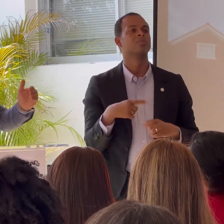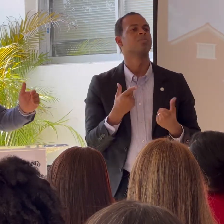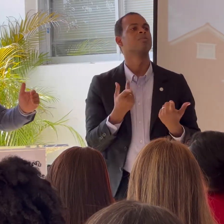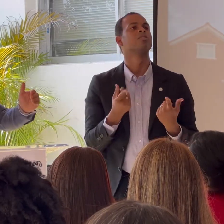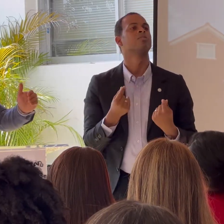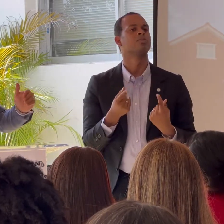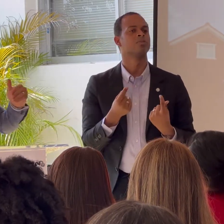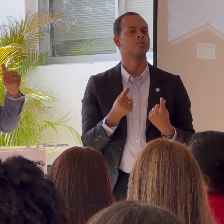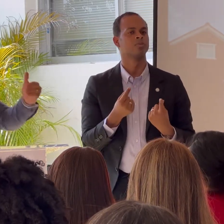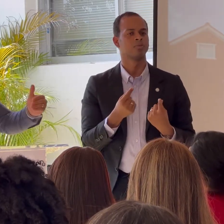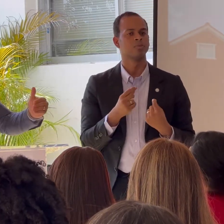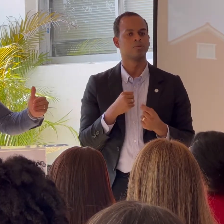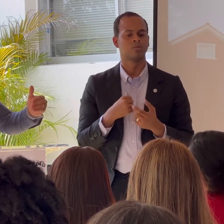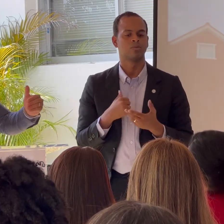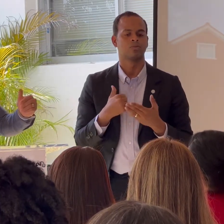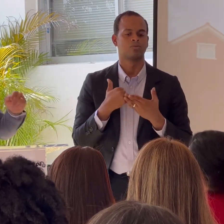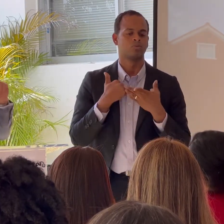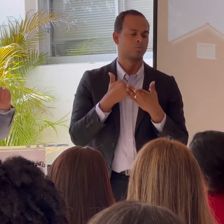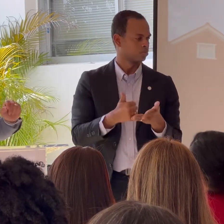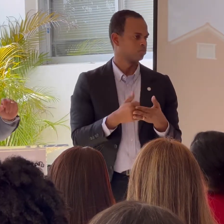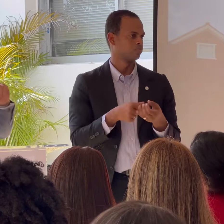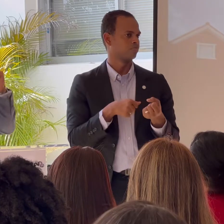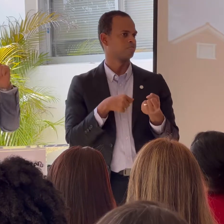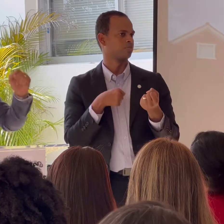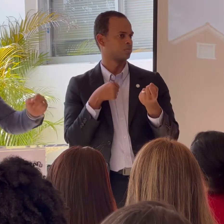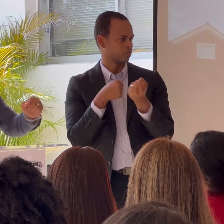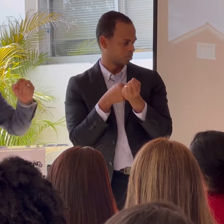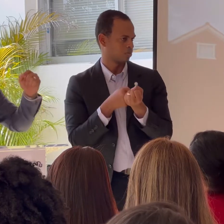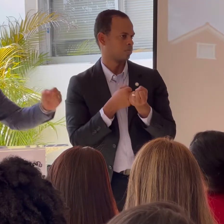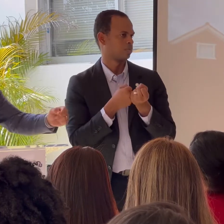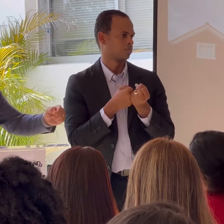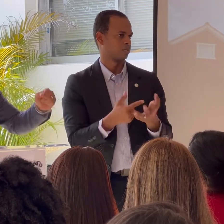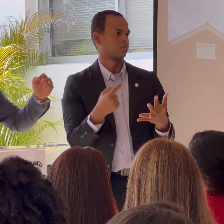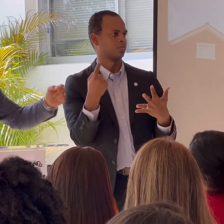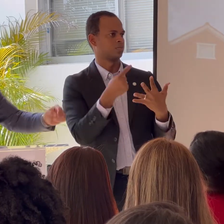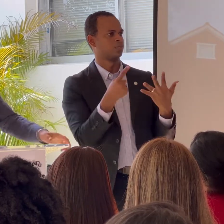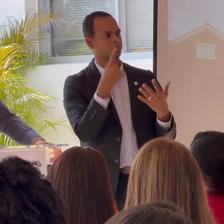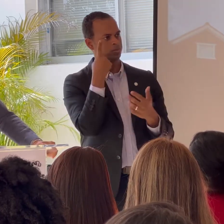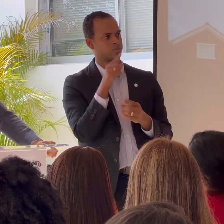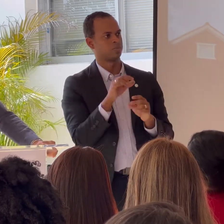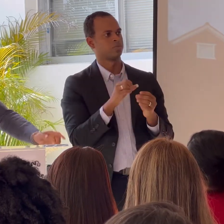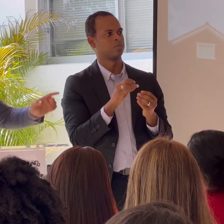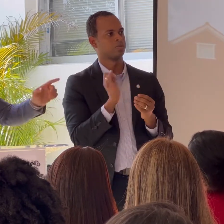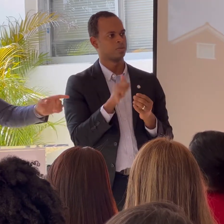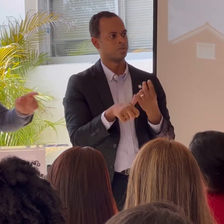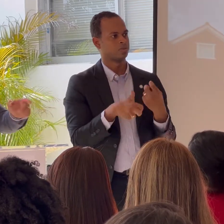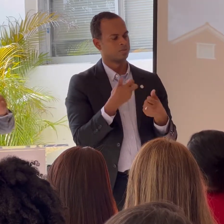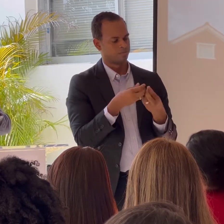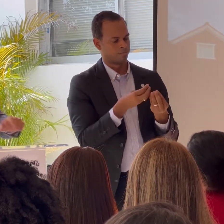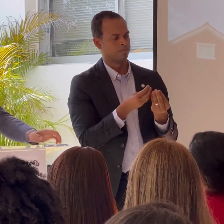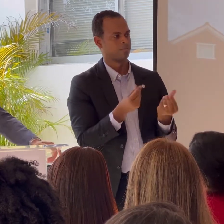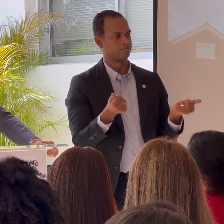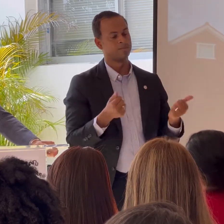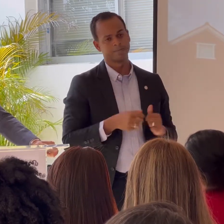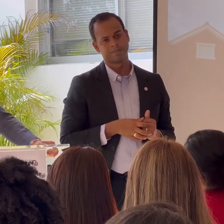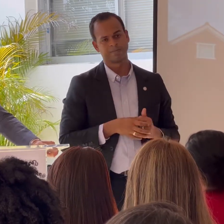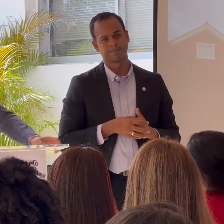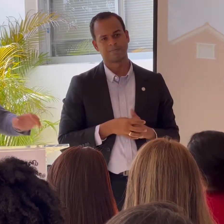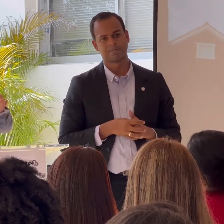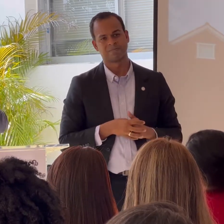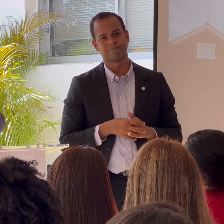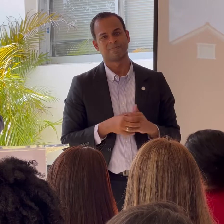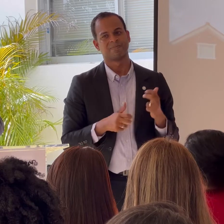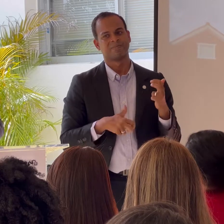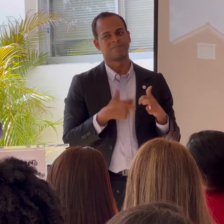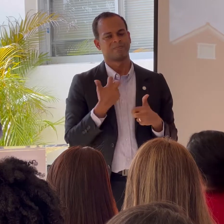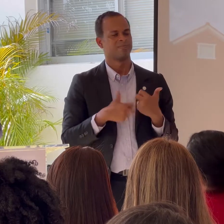de darle la solución, o por lo menos de proveer opciones para la solución de cada uno de esos frentes. El